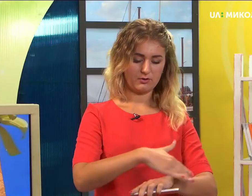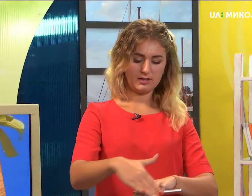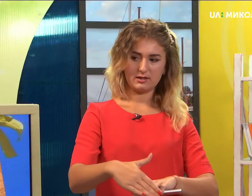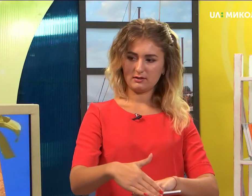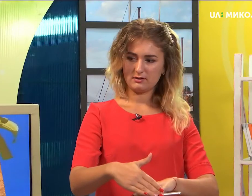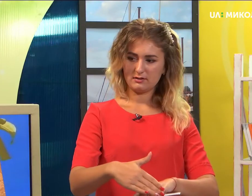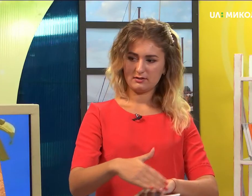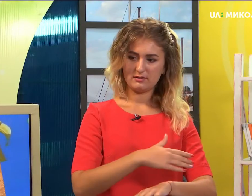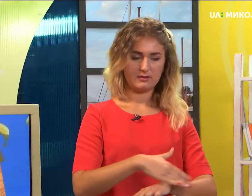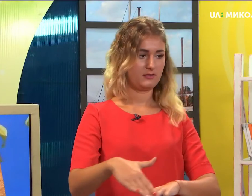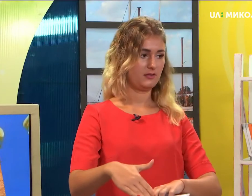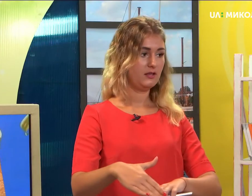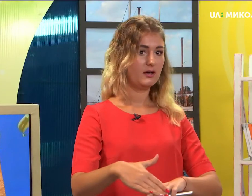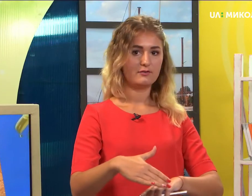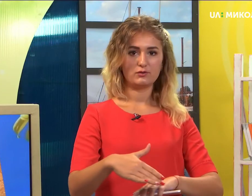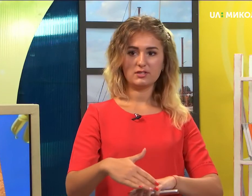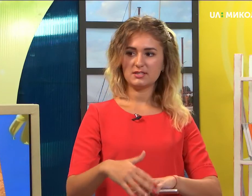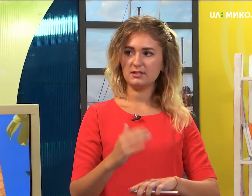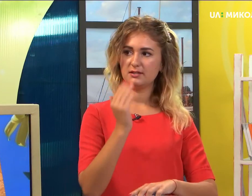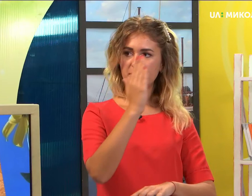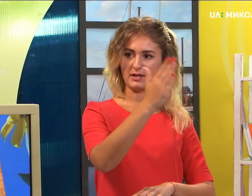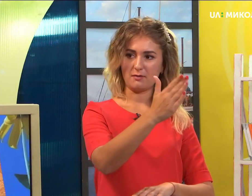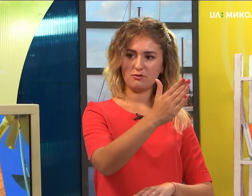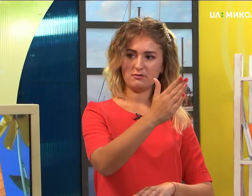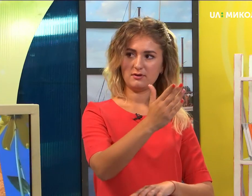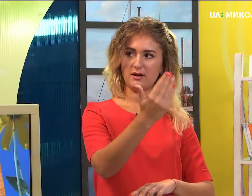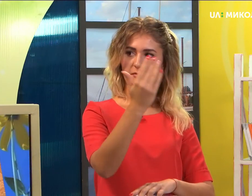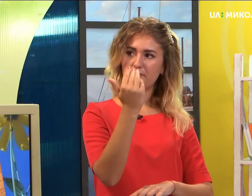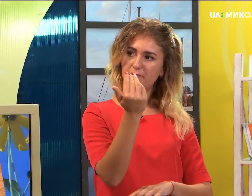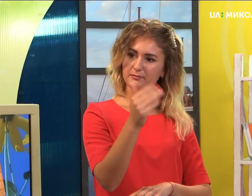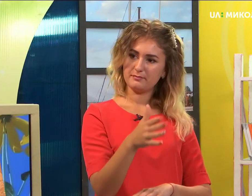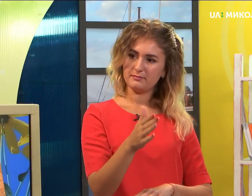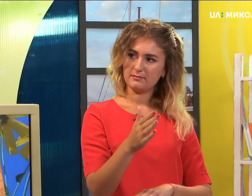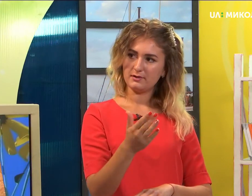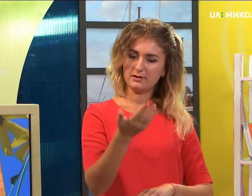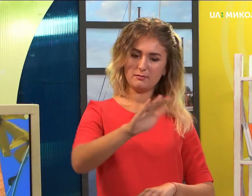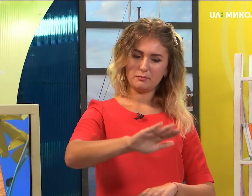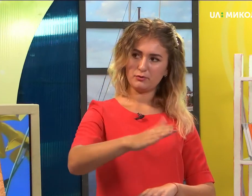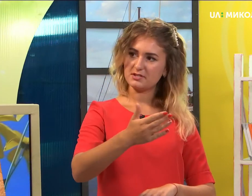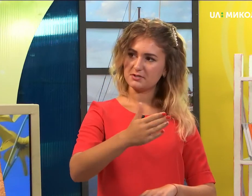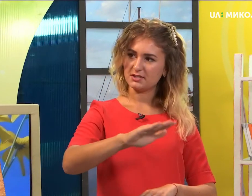так? Вулиця, так, так, вулиці прямо, а потім повертаєте, чи направо. Потім ще треба